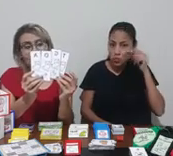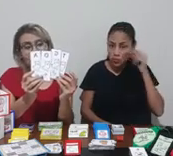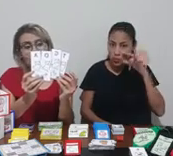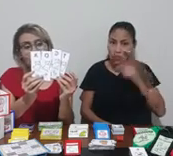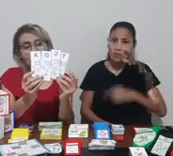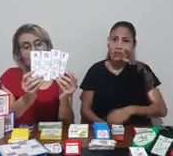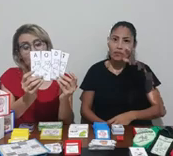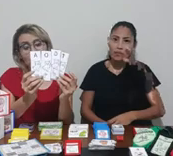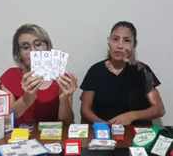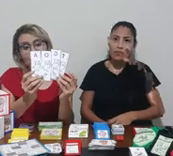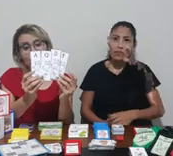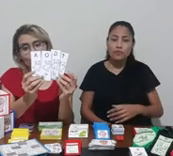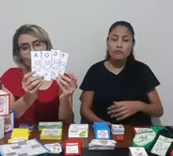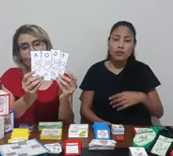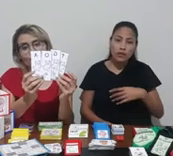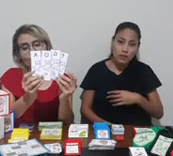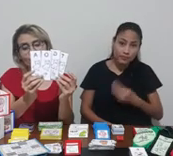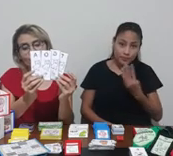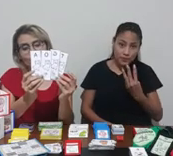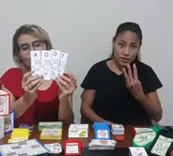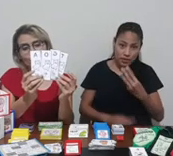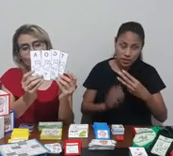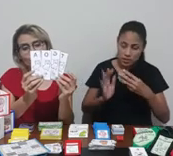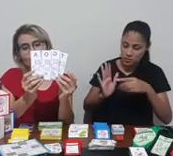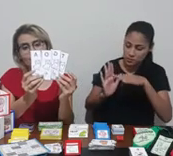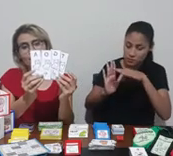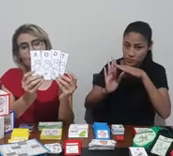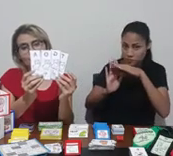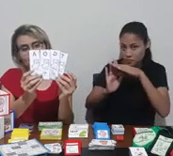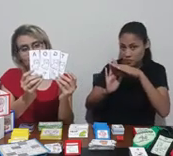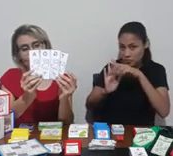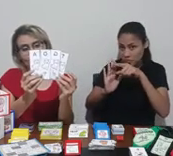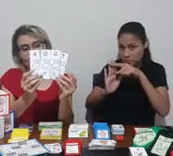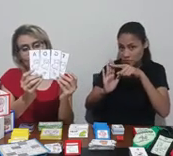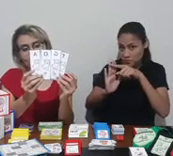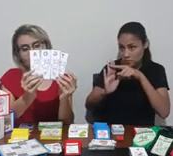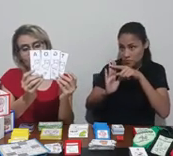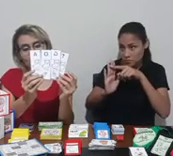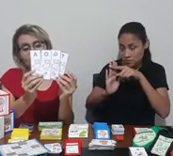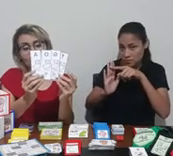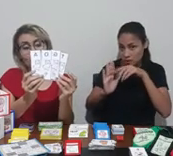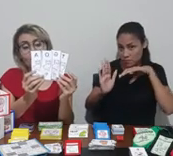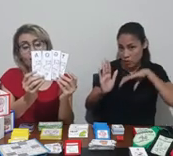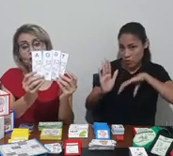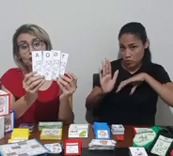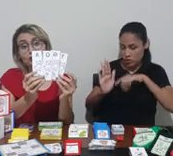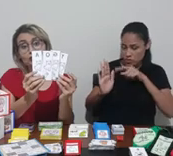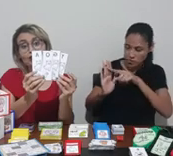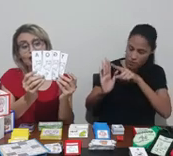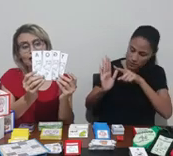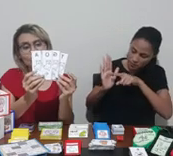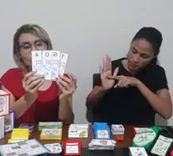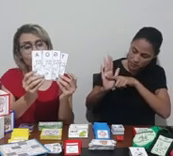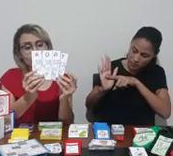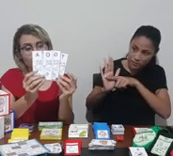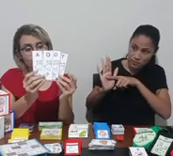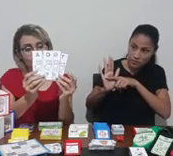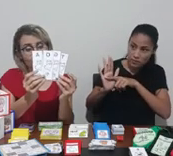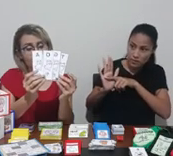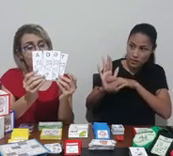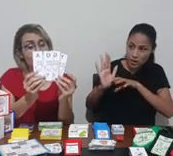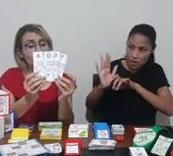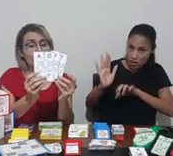Em cima eu tenho a escrita em português, embaixo eu tenho a